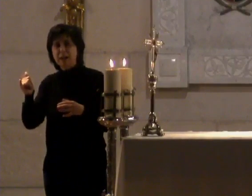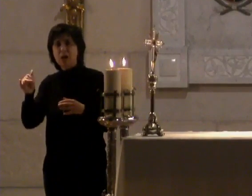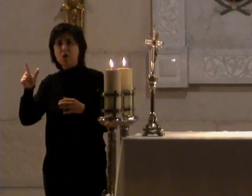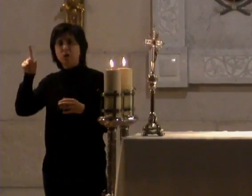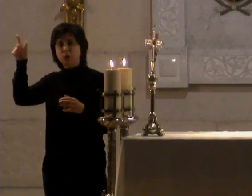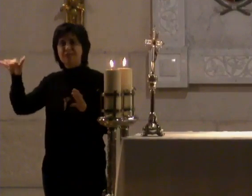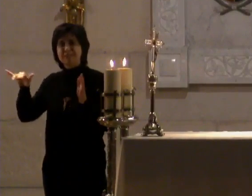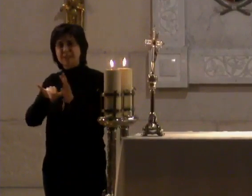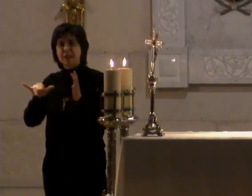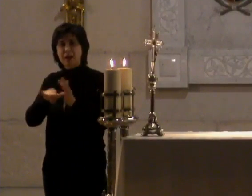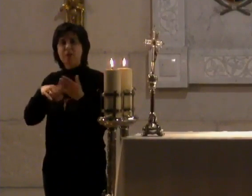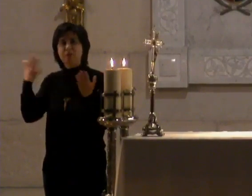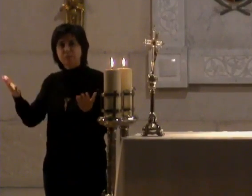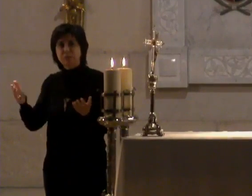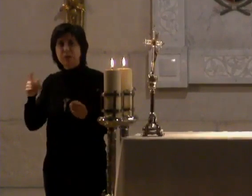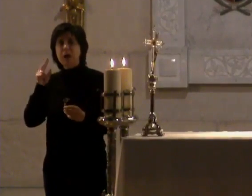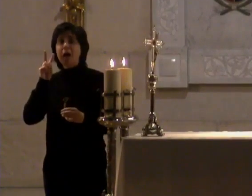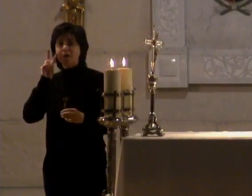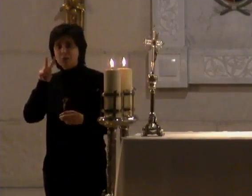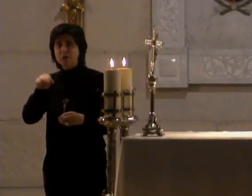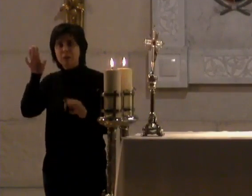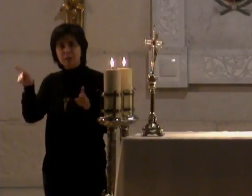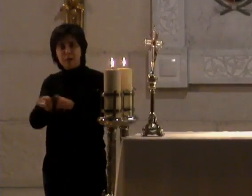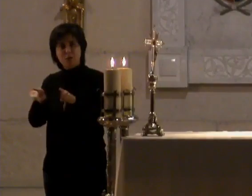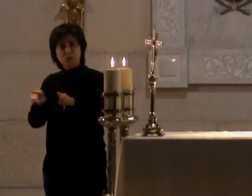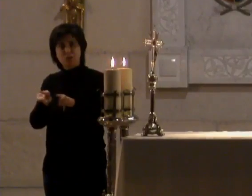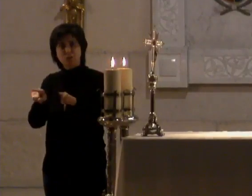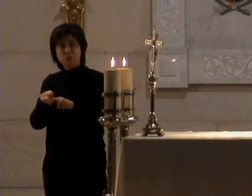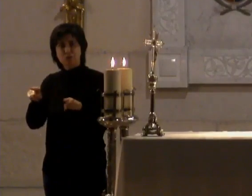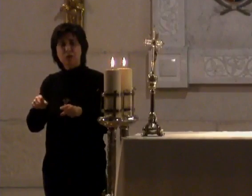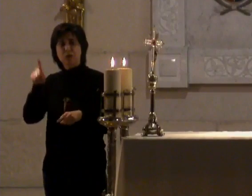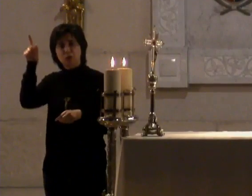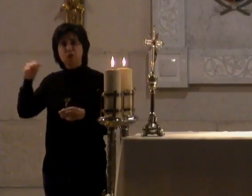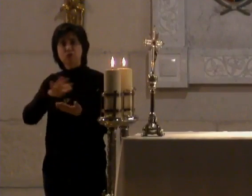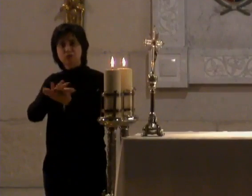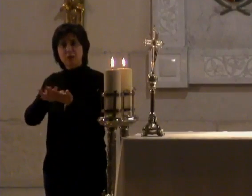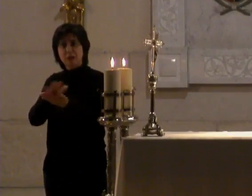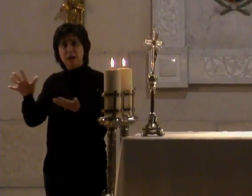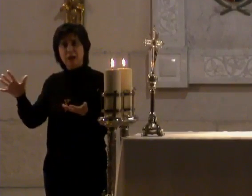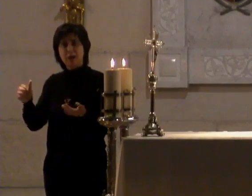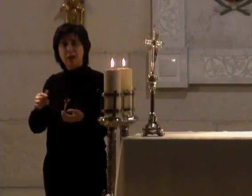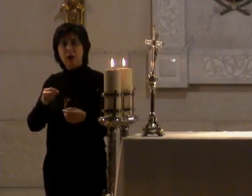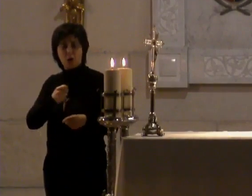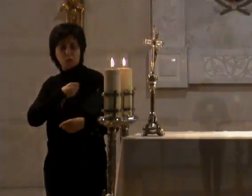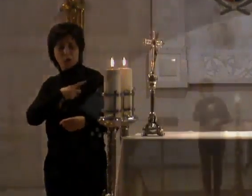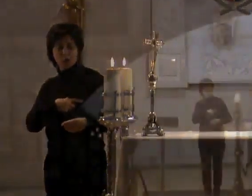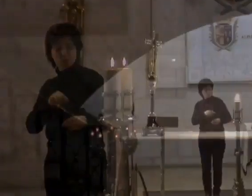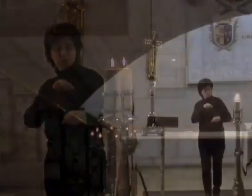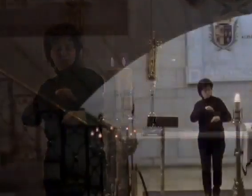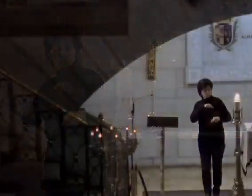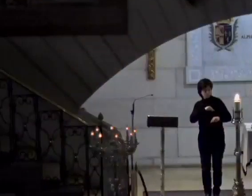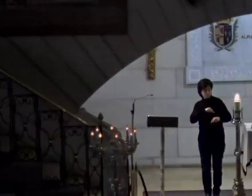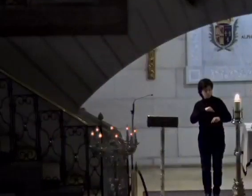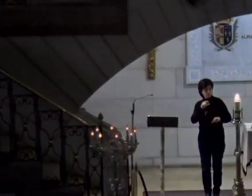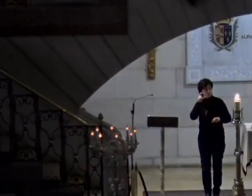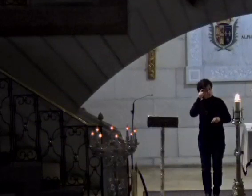cercano? Lo habéis visto, hermanos. Dios nos habla. Nos ha hablado al corazón.